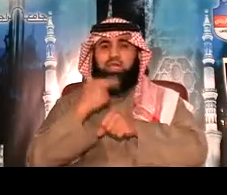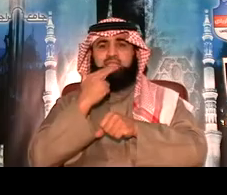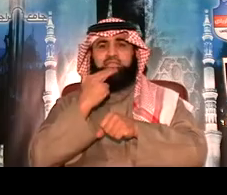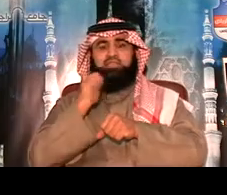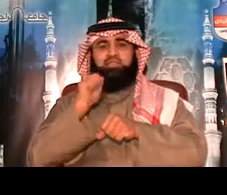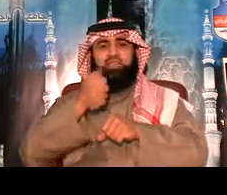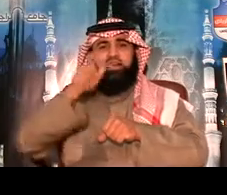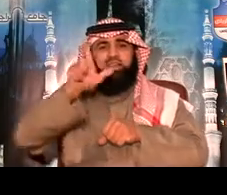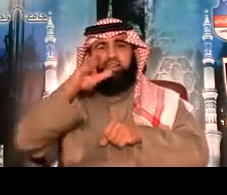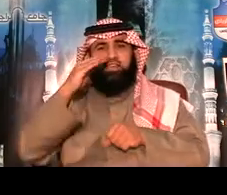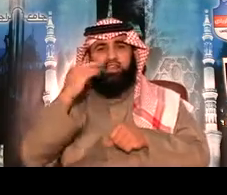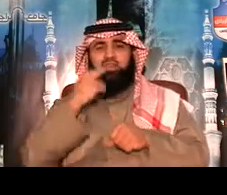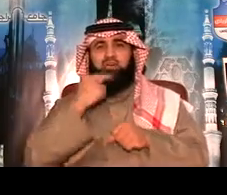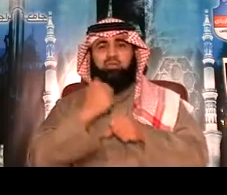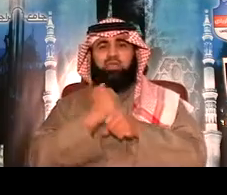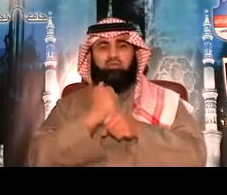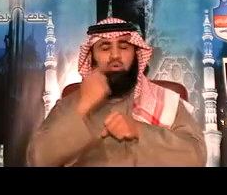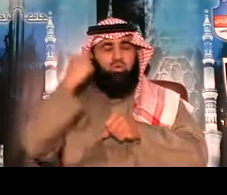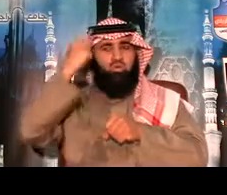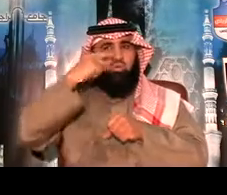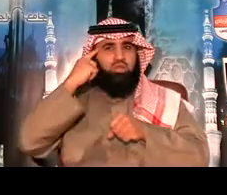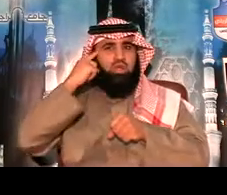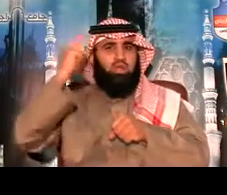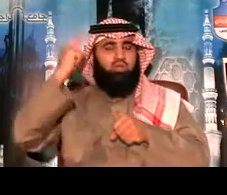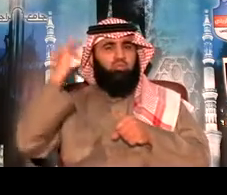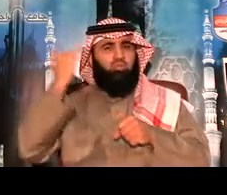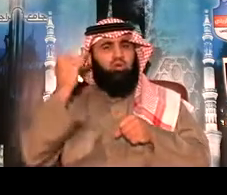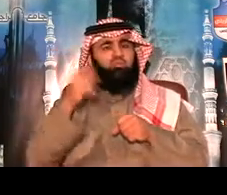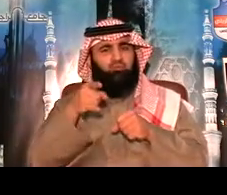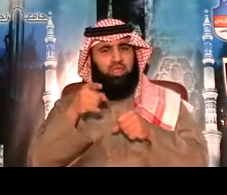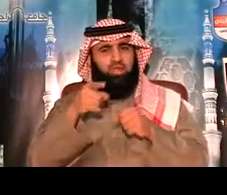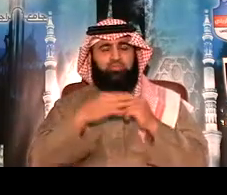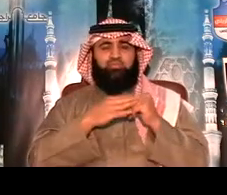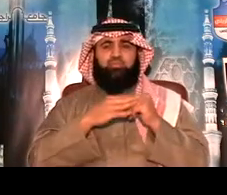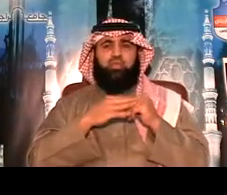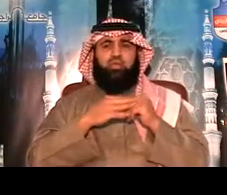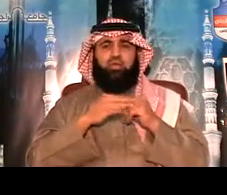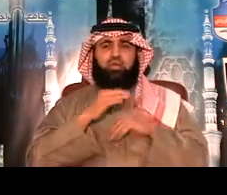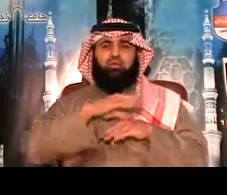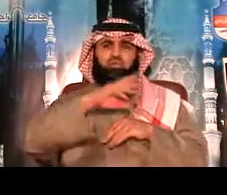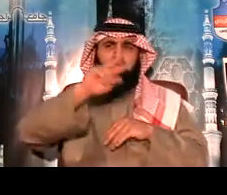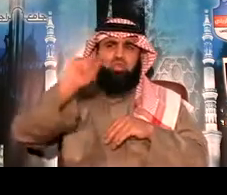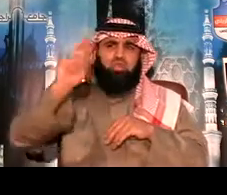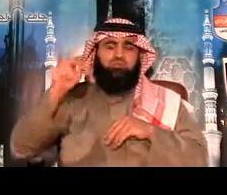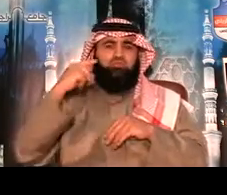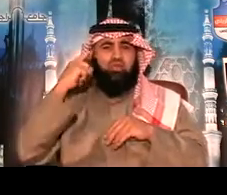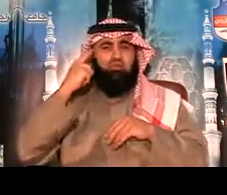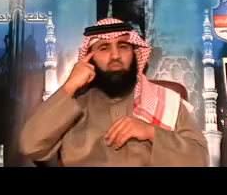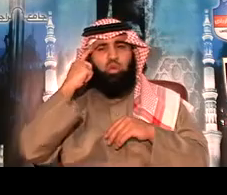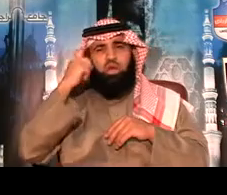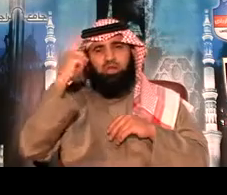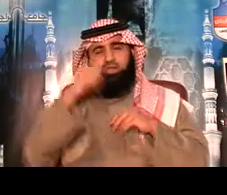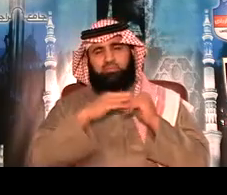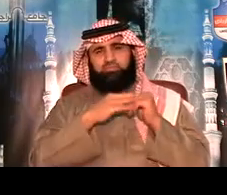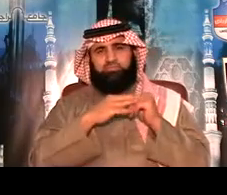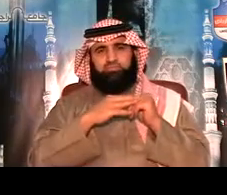التي يبتغى بها وجه الله تعالى عادة، والتي لا يشك الناس في أن صاحبها يريد الأجر